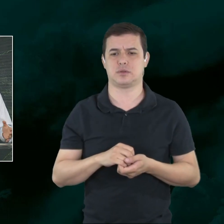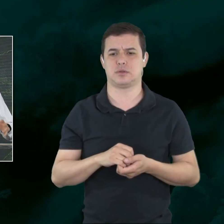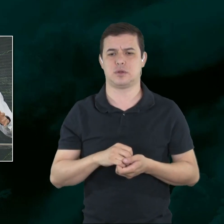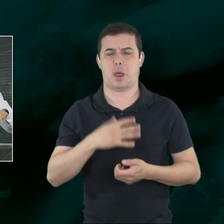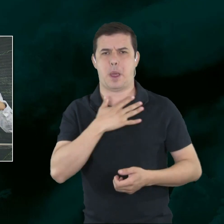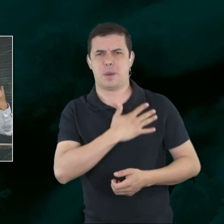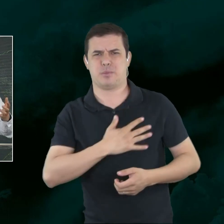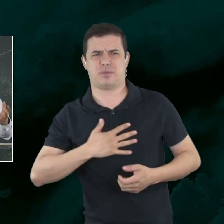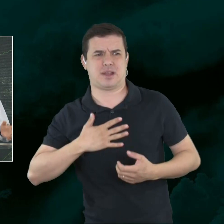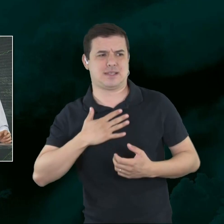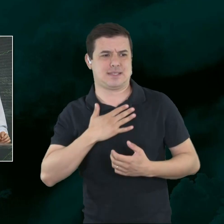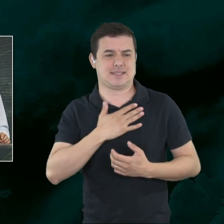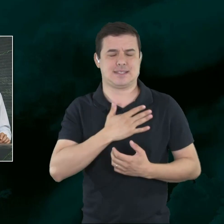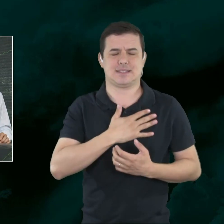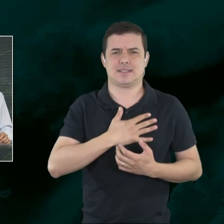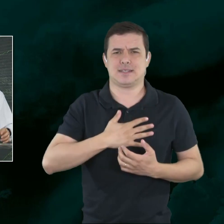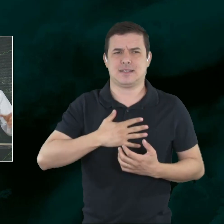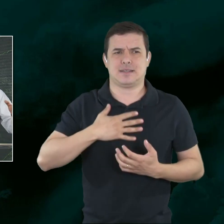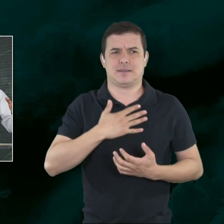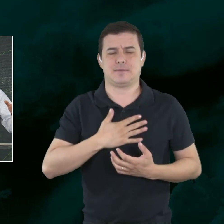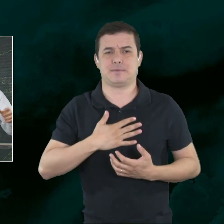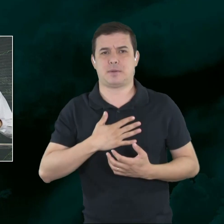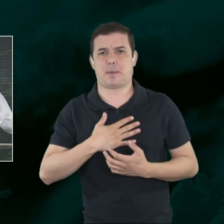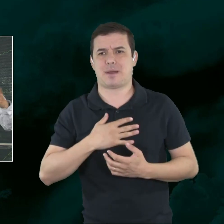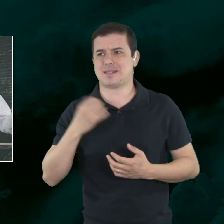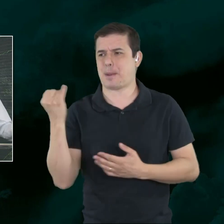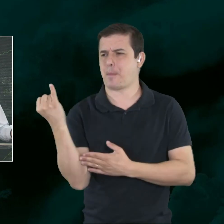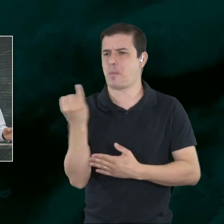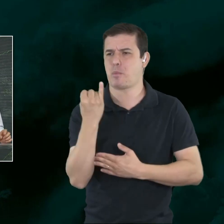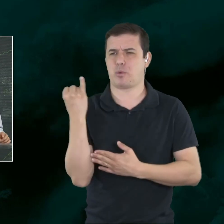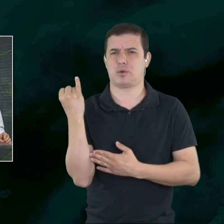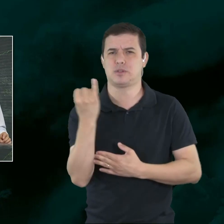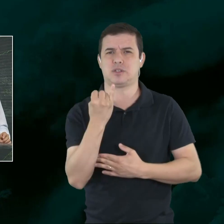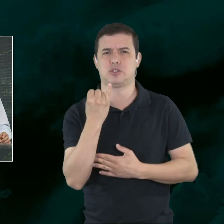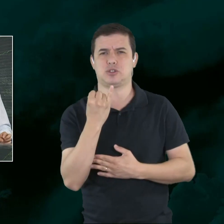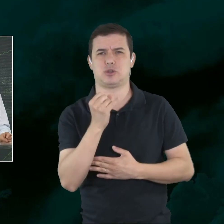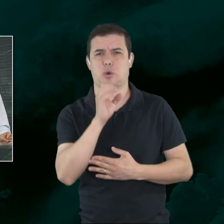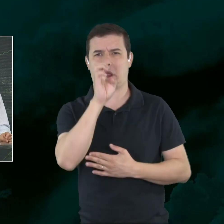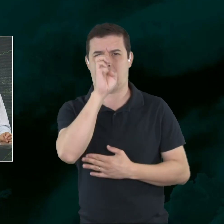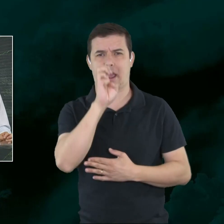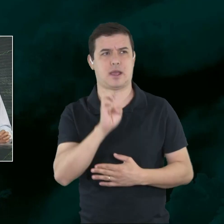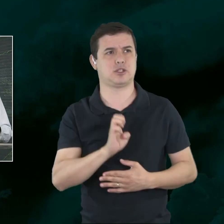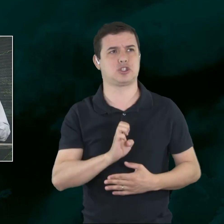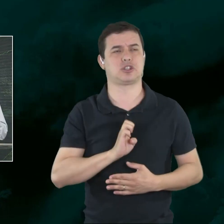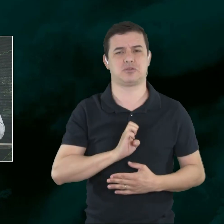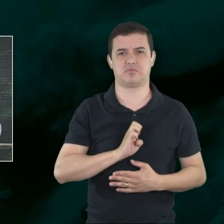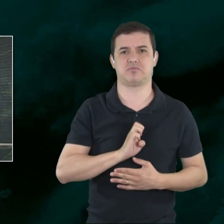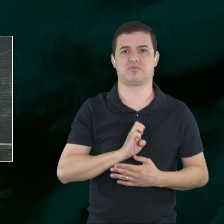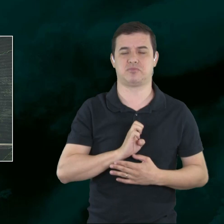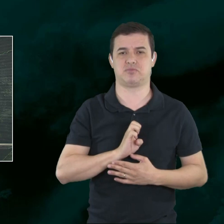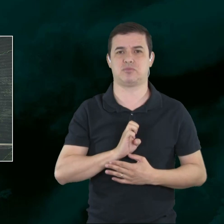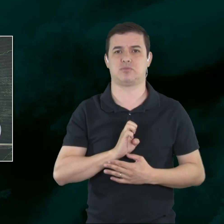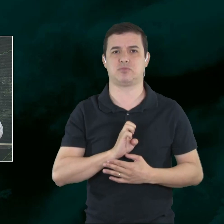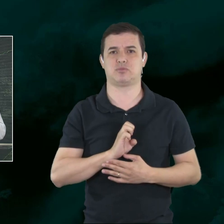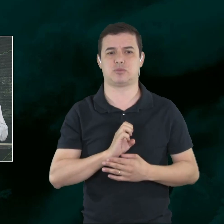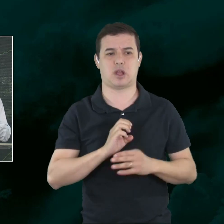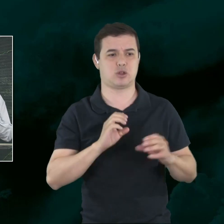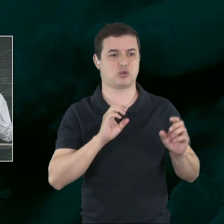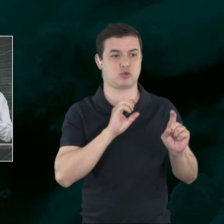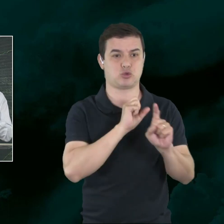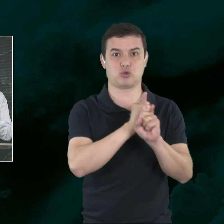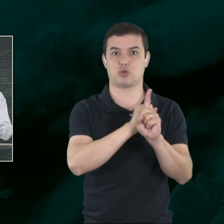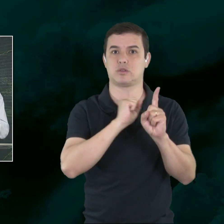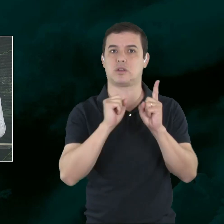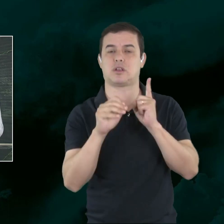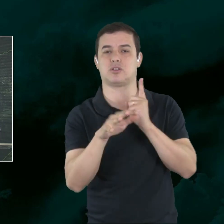tornam-se mais importantes do que a ética de valores do coletivo. Quer dizer, o meu prazer,